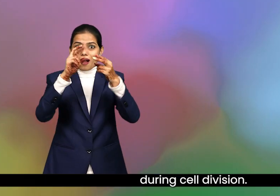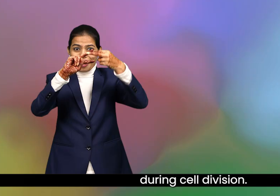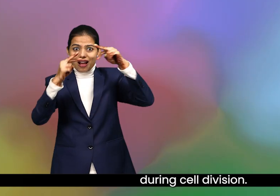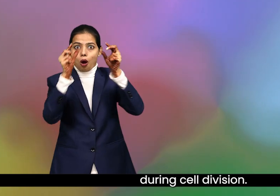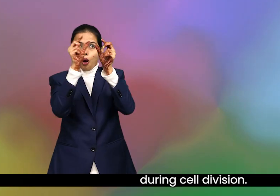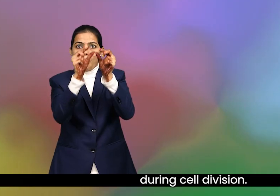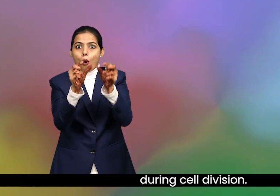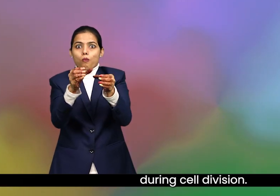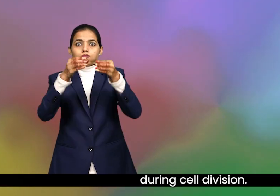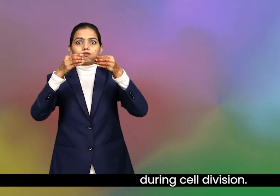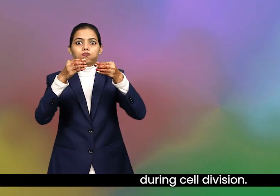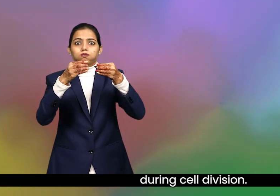நிறப்புரிகளாக மாறுகிறது.